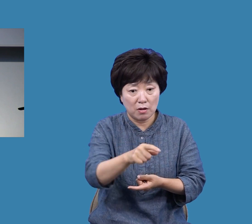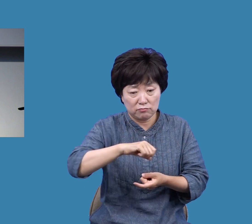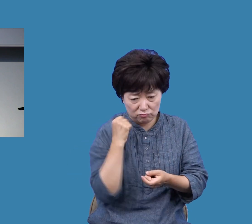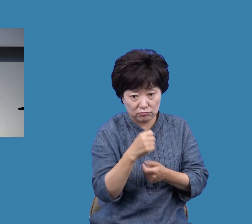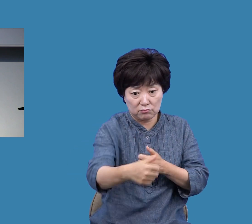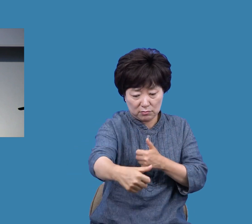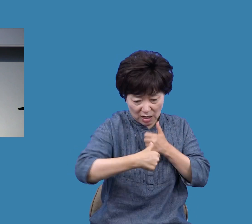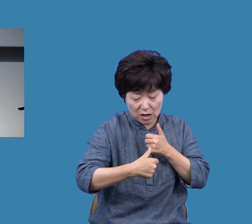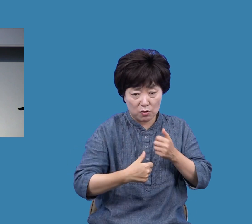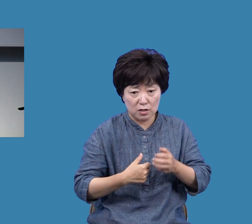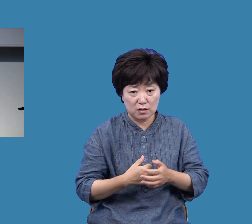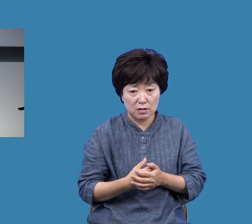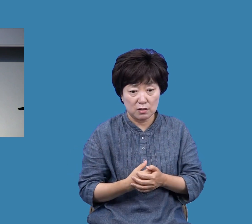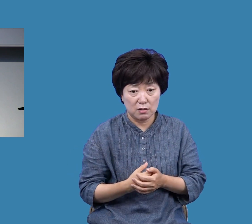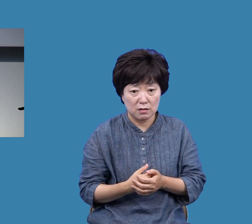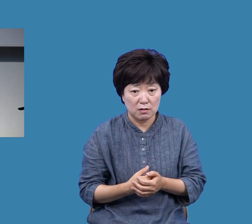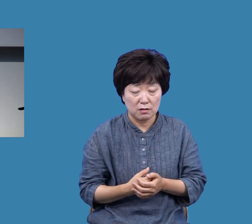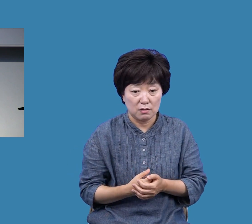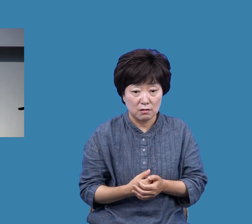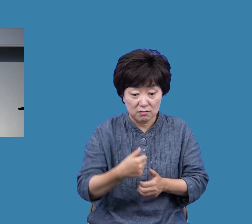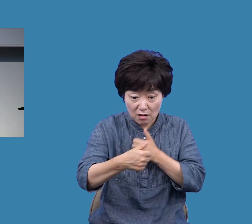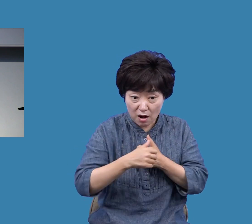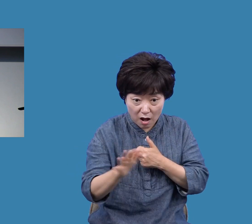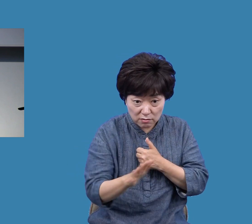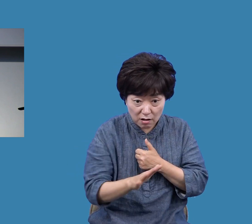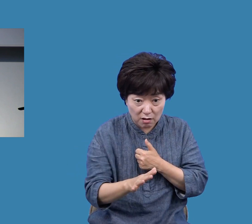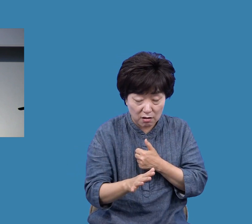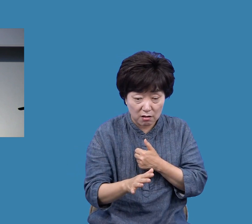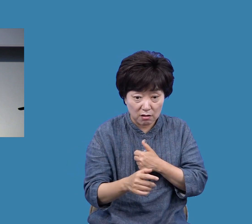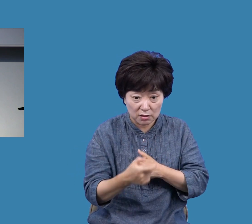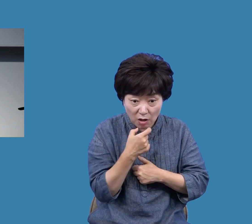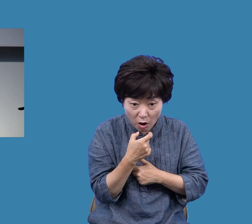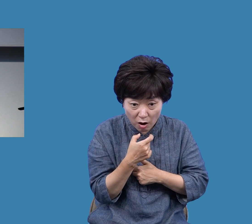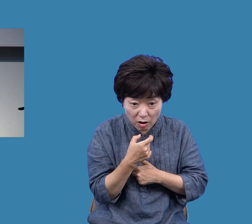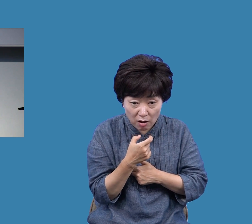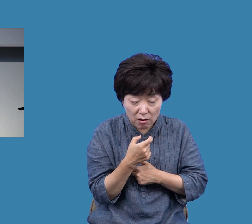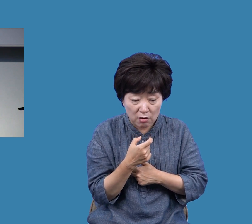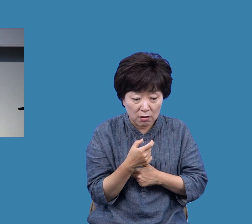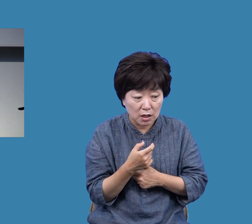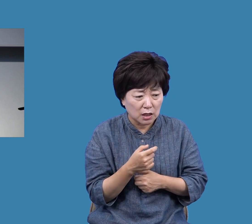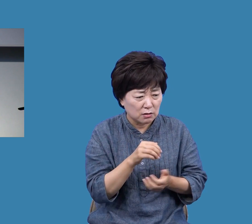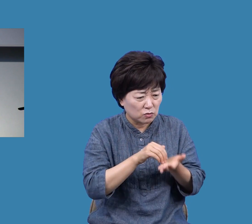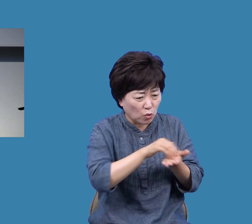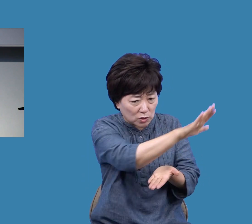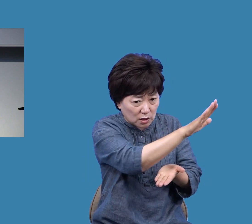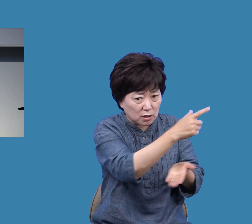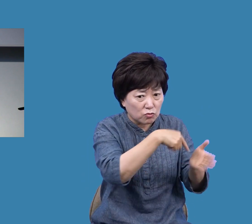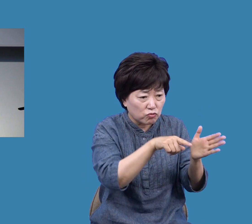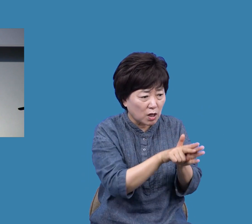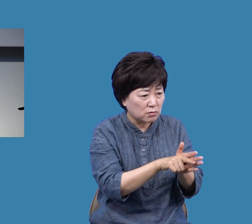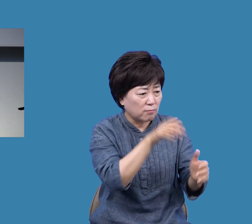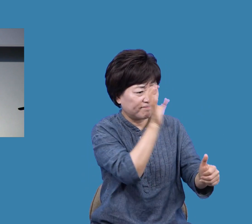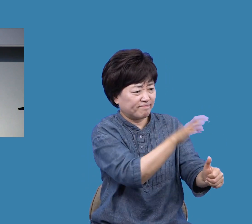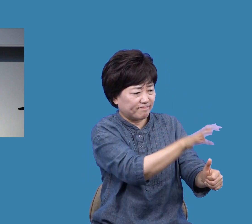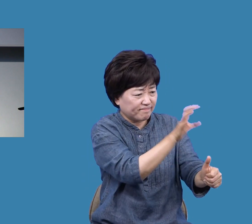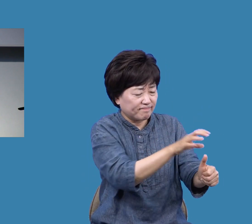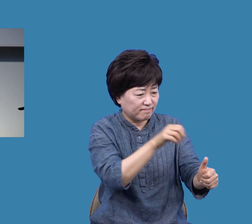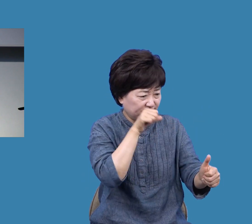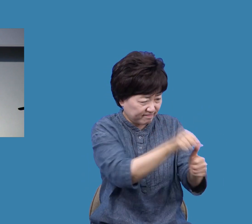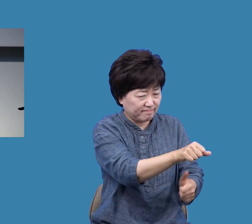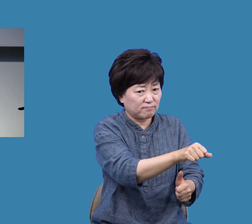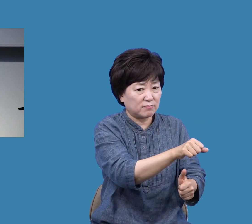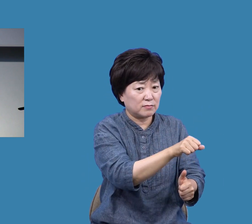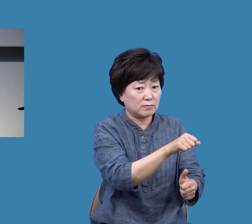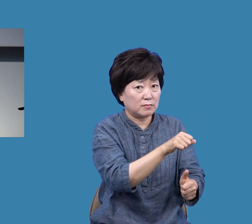징계를 하고 어떻게 뭐 싫은 얘기를 하고, 쫓아내라 그랬는데 싫은 얘기를 왜 못해? 쫓아내라 그랬는데 싫은 얘기를 왜